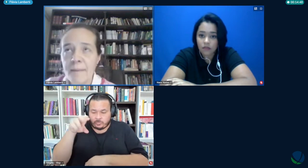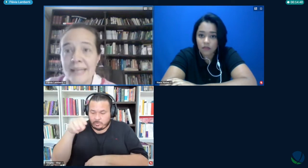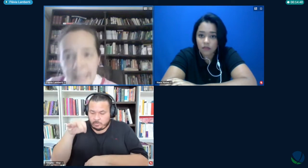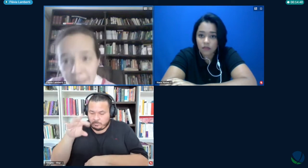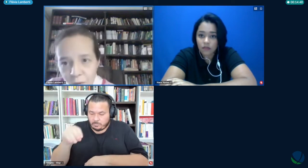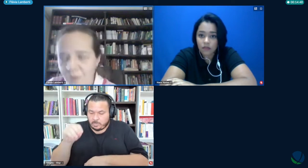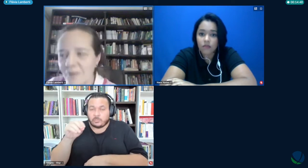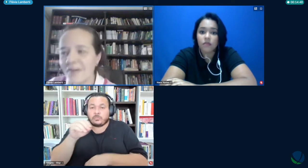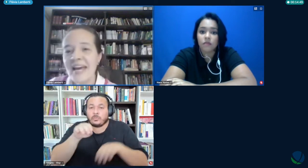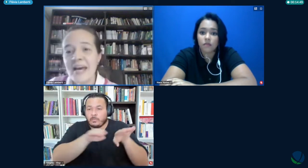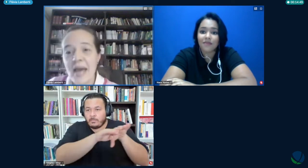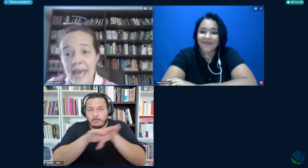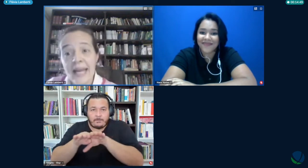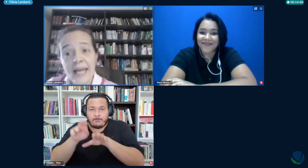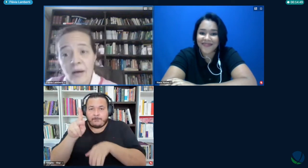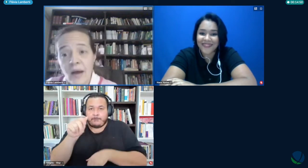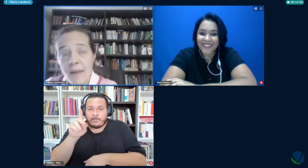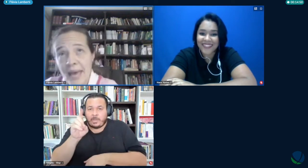padrão,